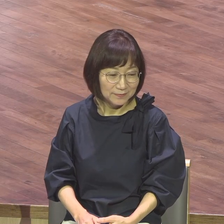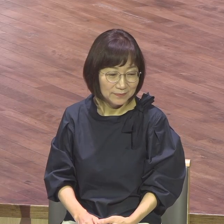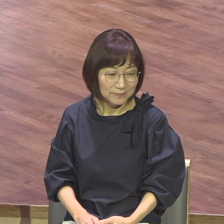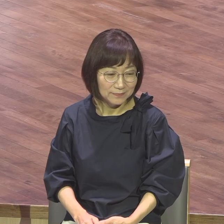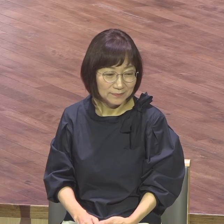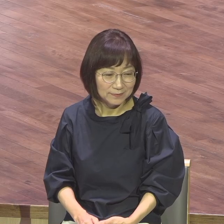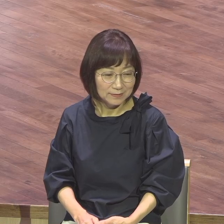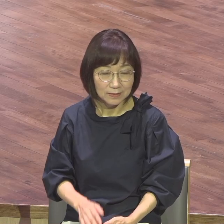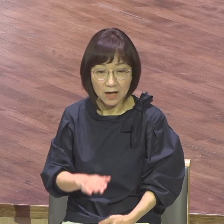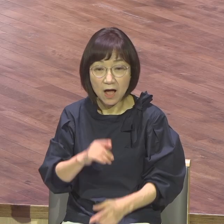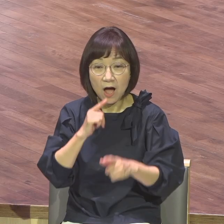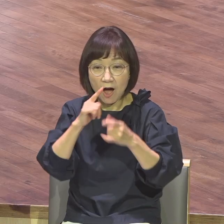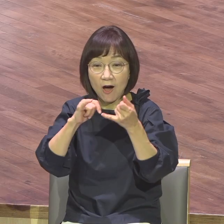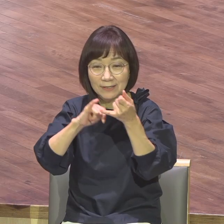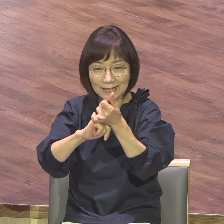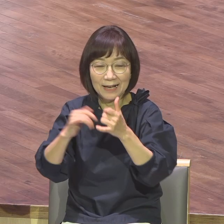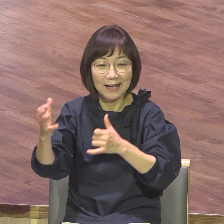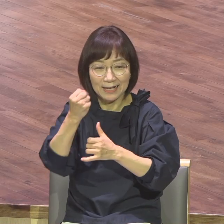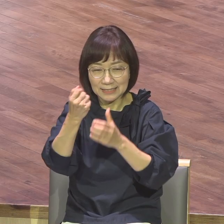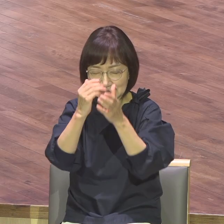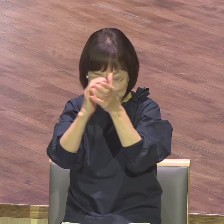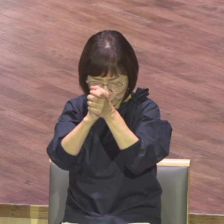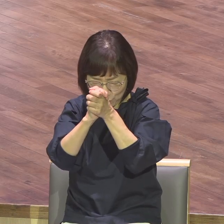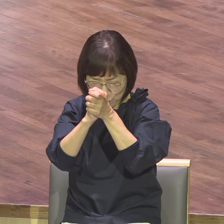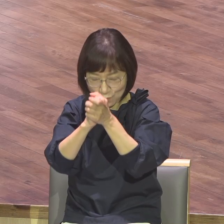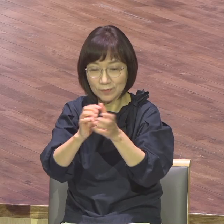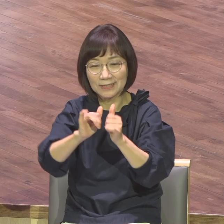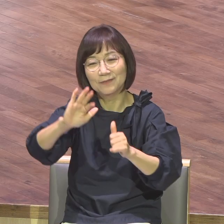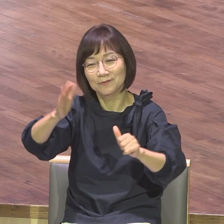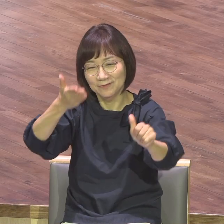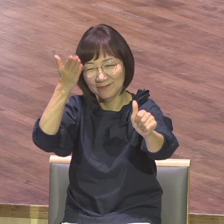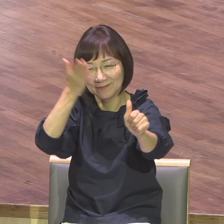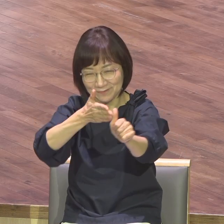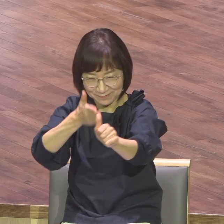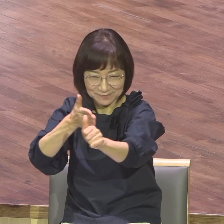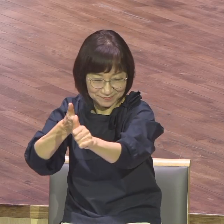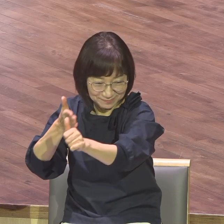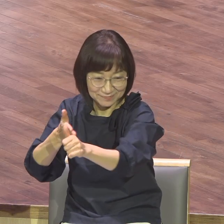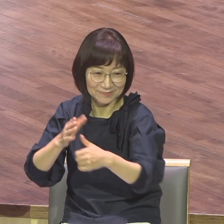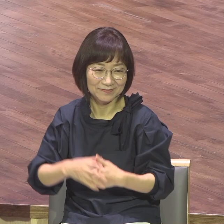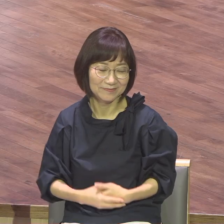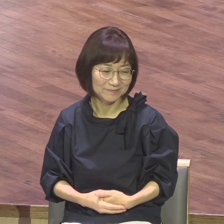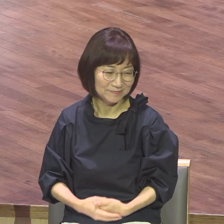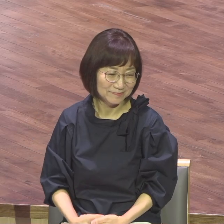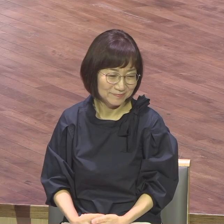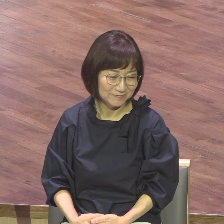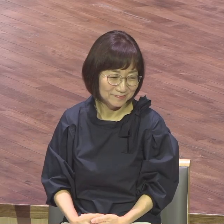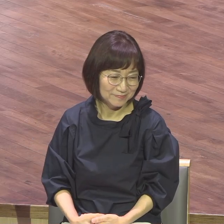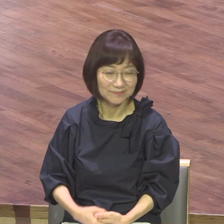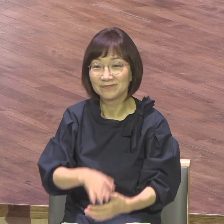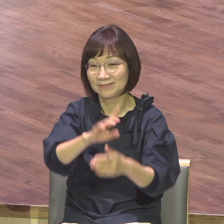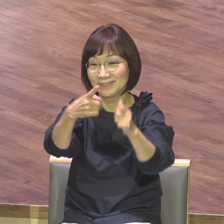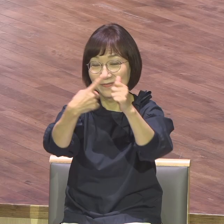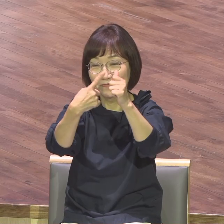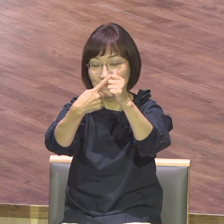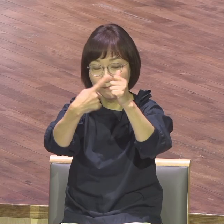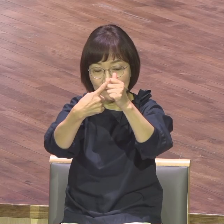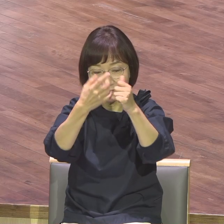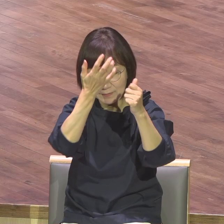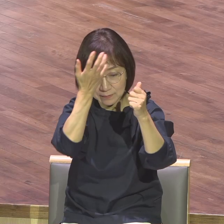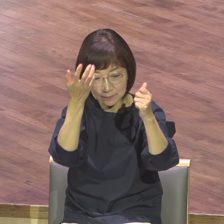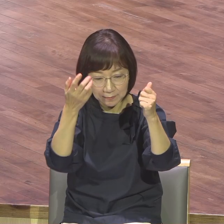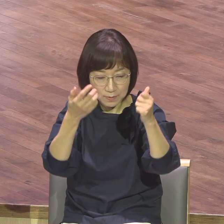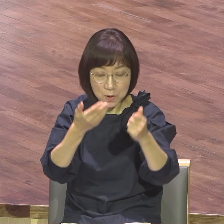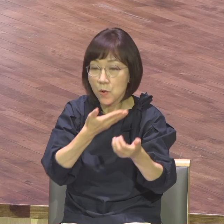바라는 언약적 기도의 사람 되게 하여 주옵소서. 이 기도하시기를 주님으로 축복합니다. 그럼 첫째로